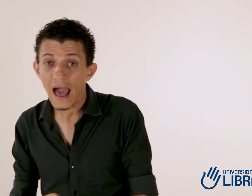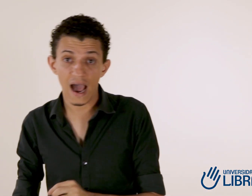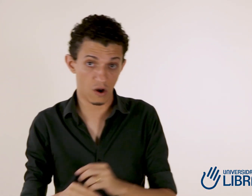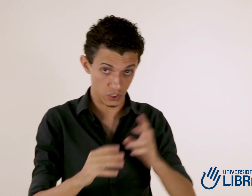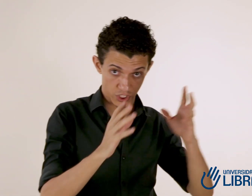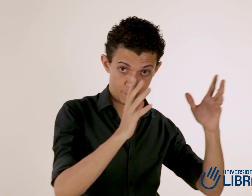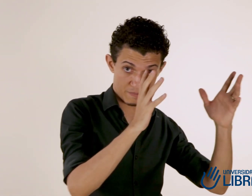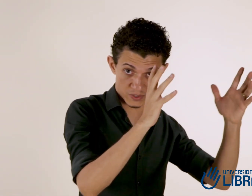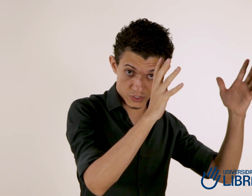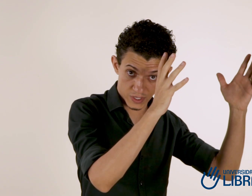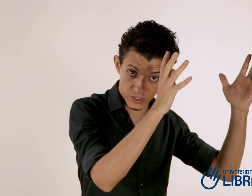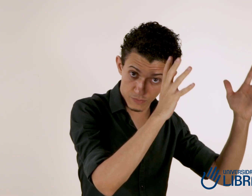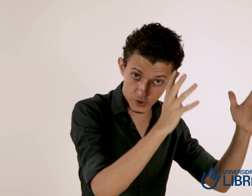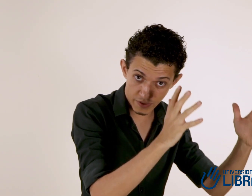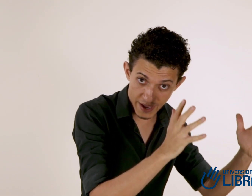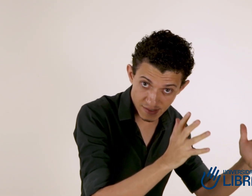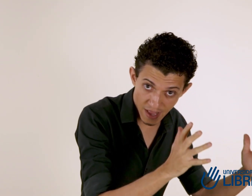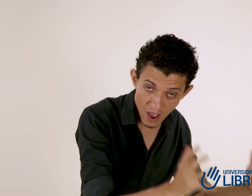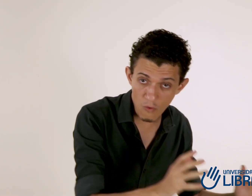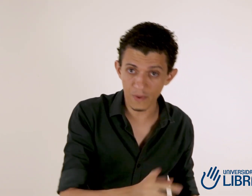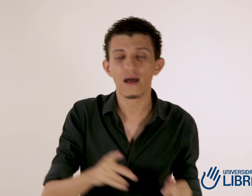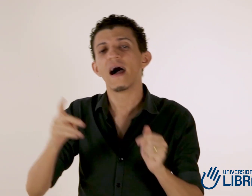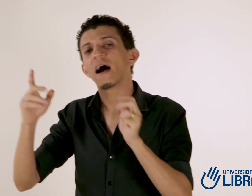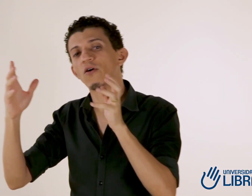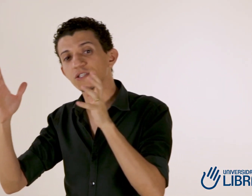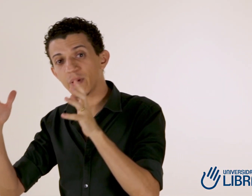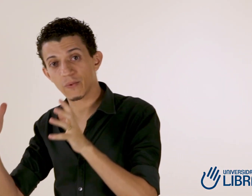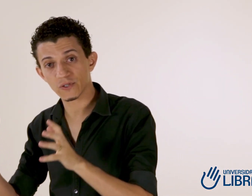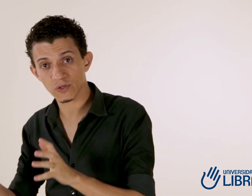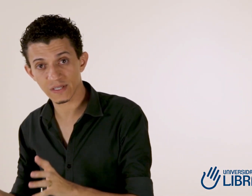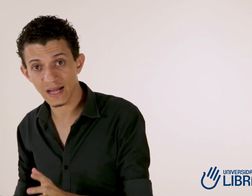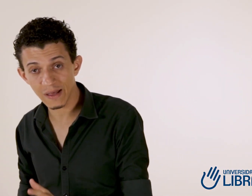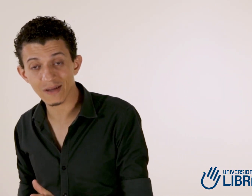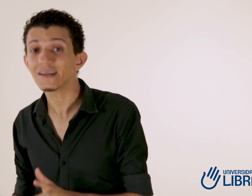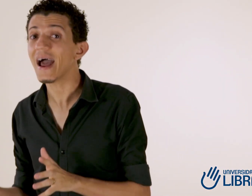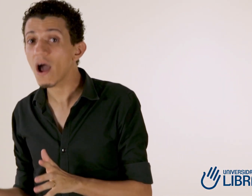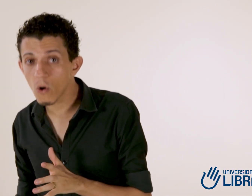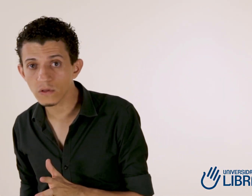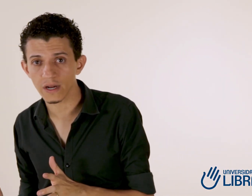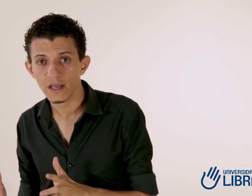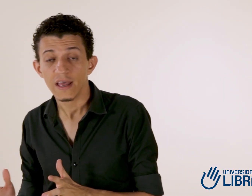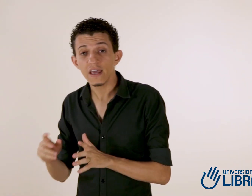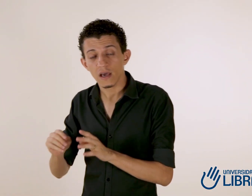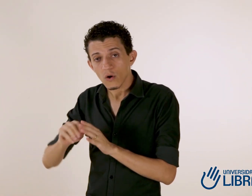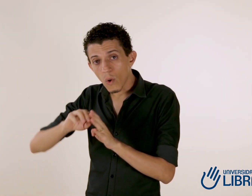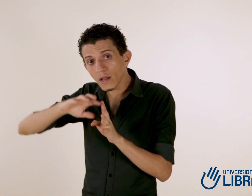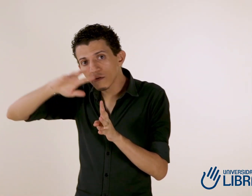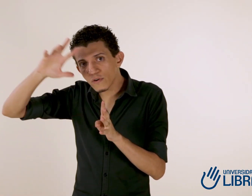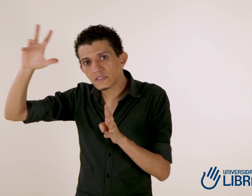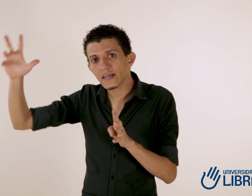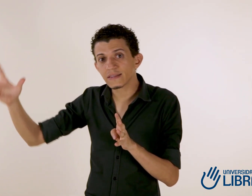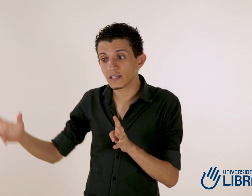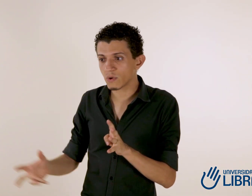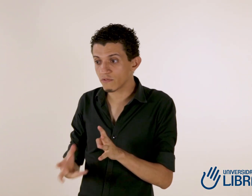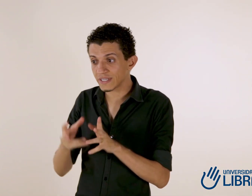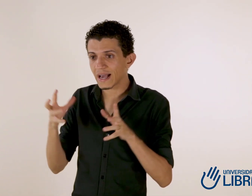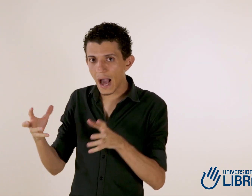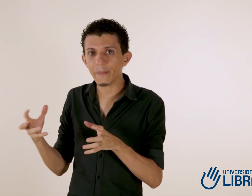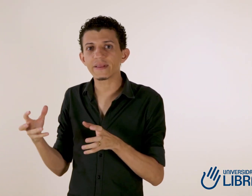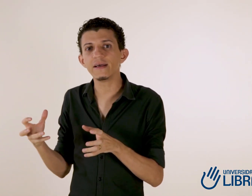a lógica de preposições do português é uma, a lógica de preposições na Libras é outra. E quando você entende, quando você capta isso